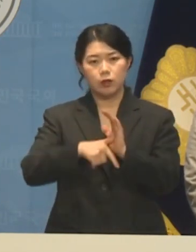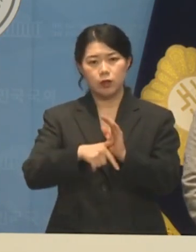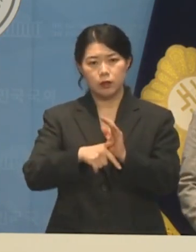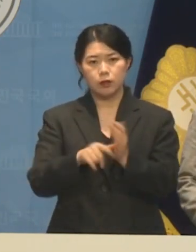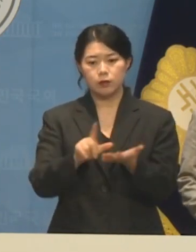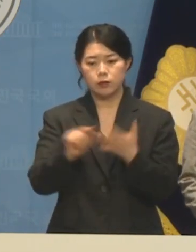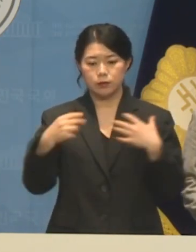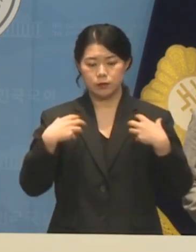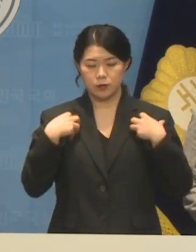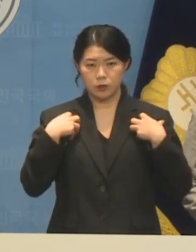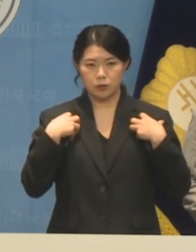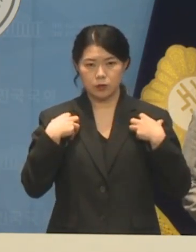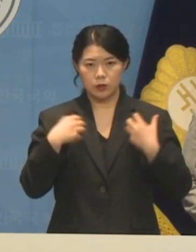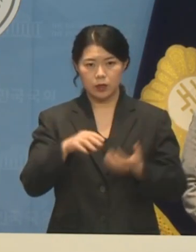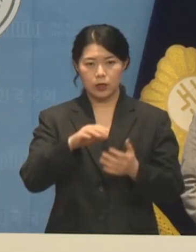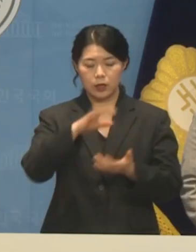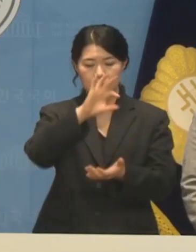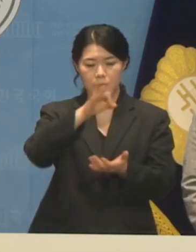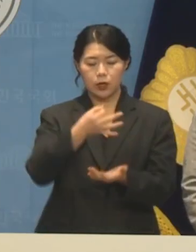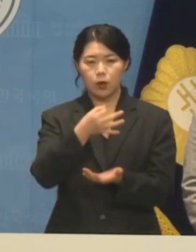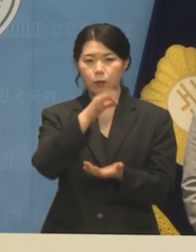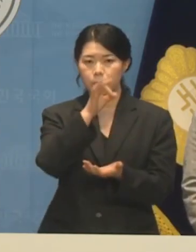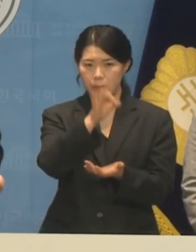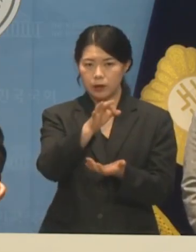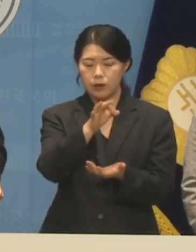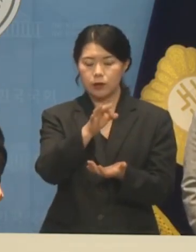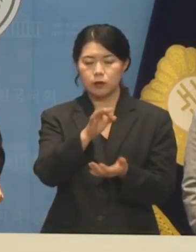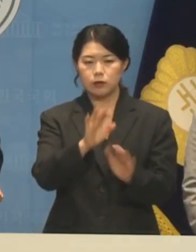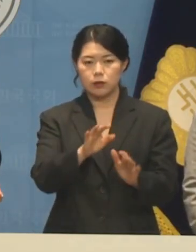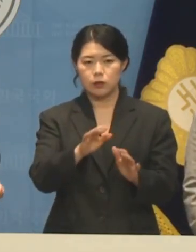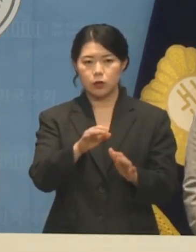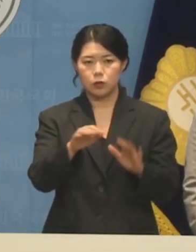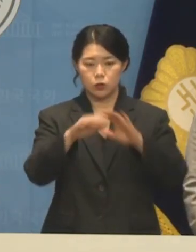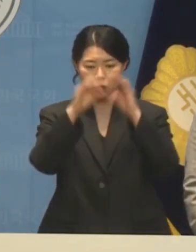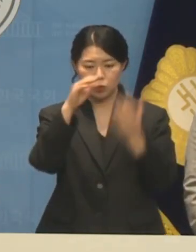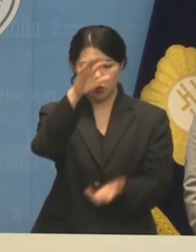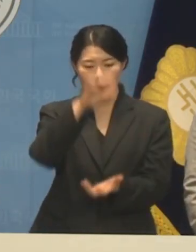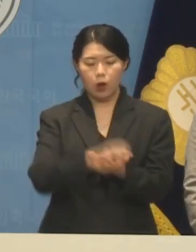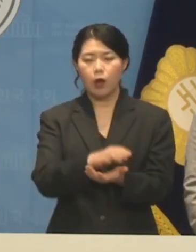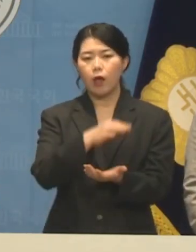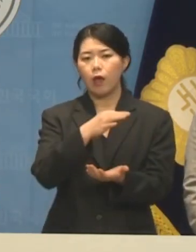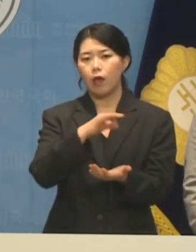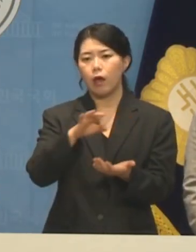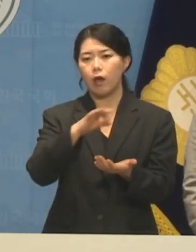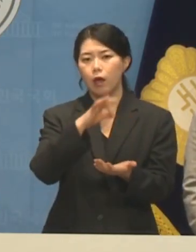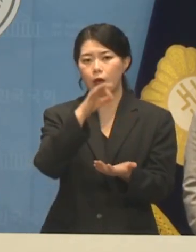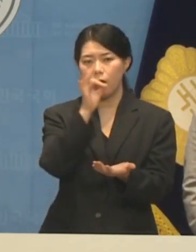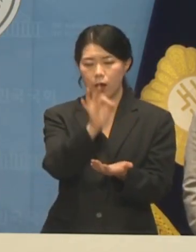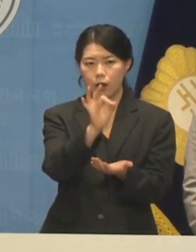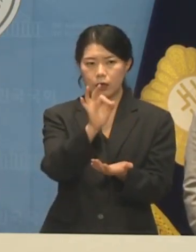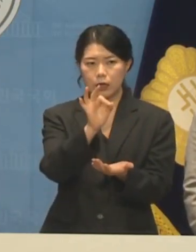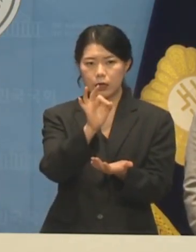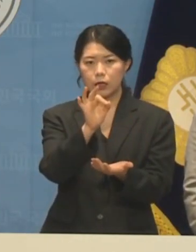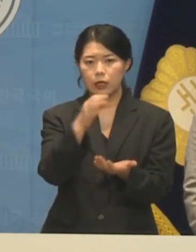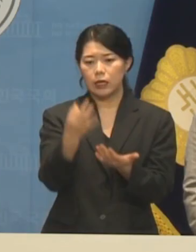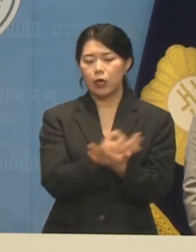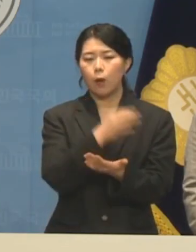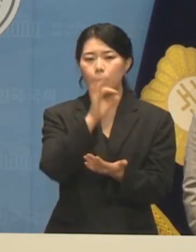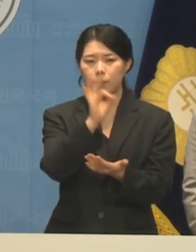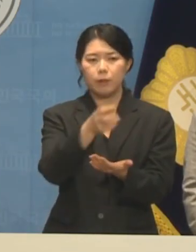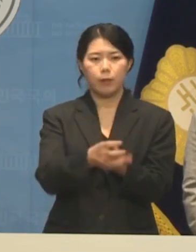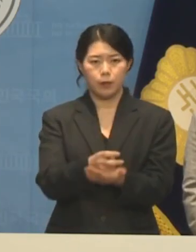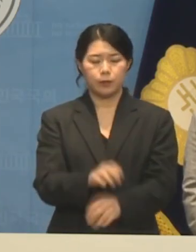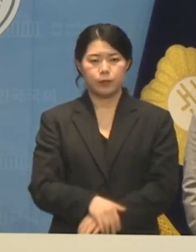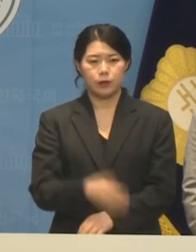지자체의 인건비를 총액으로 규율한다는 명목으로 애초에는 총액 인건비라는 제도로 시행이